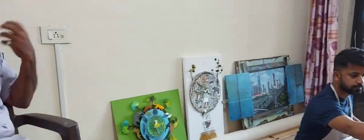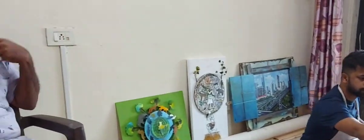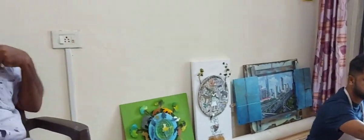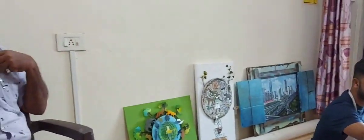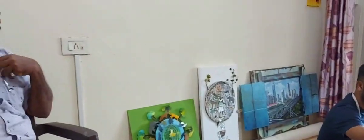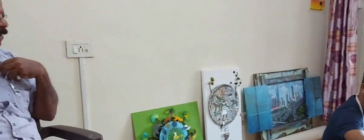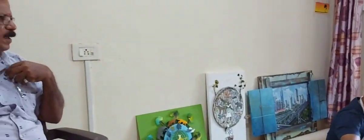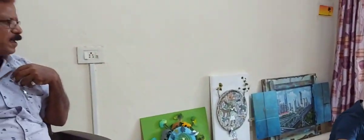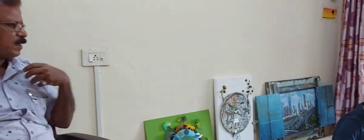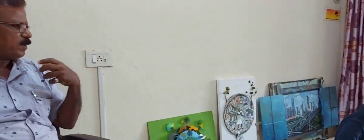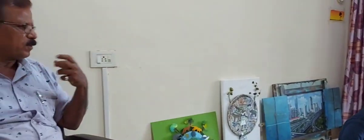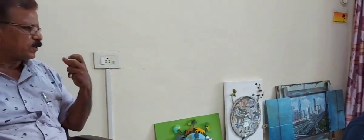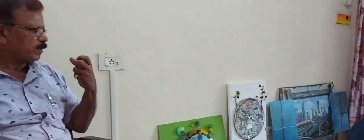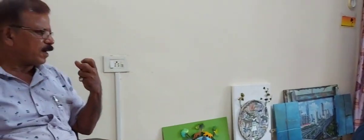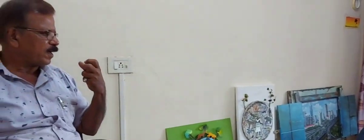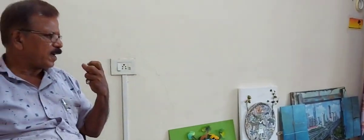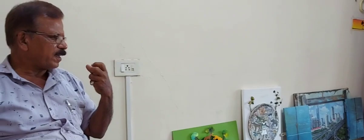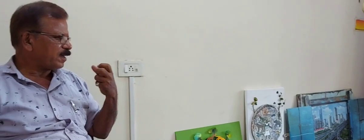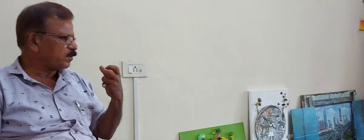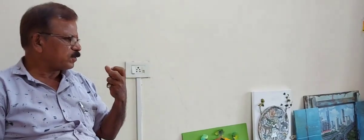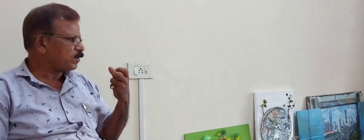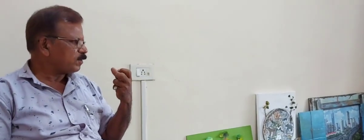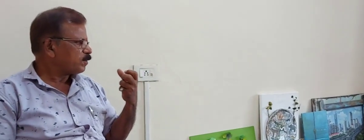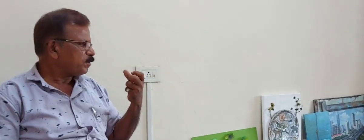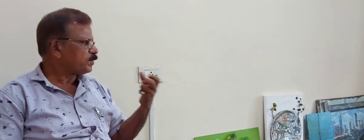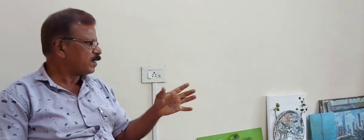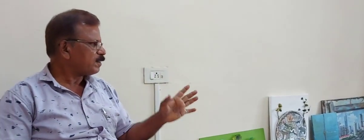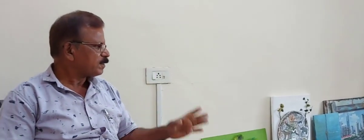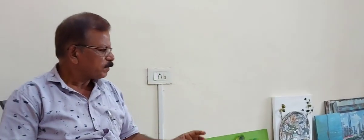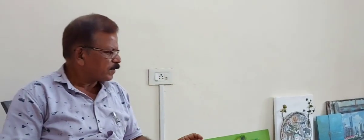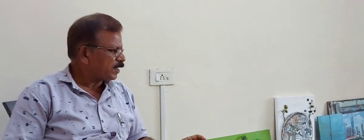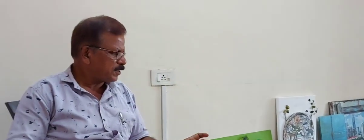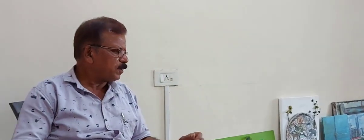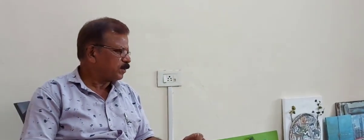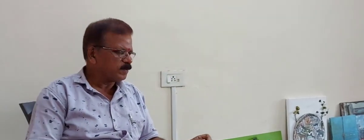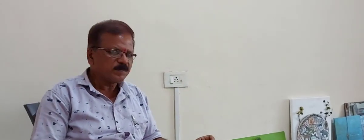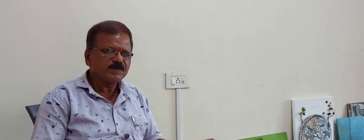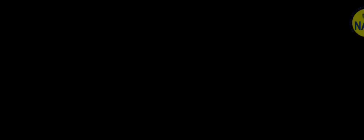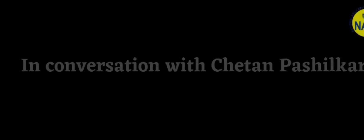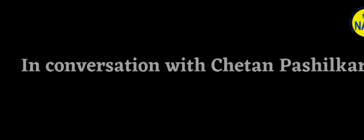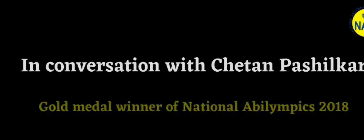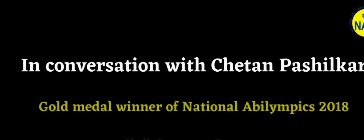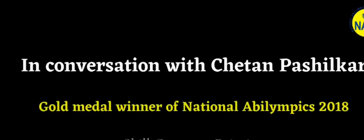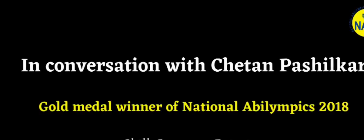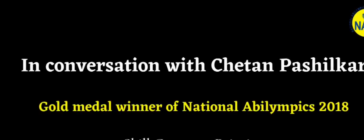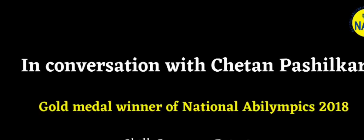धन्यवाद देता हूँ पिताजी करके, उसको आगे का उसको फ्यूचर अच्छा हो।